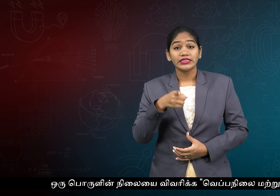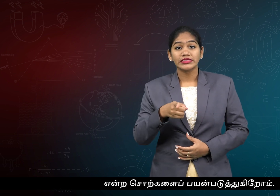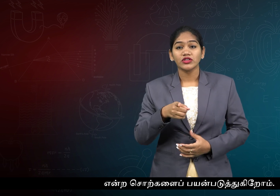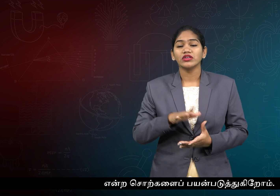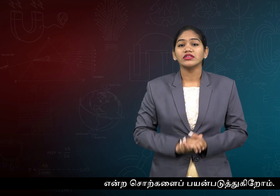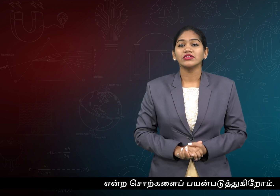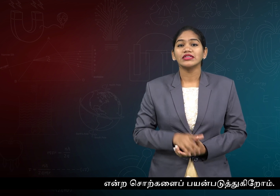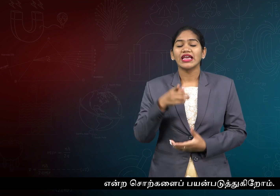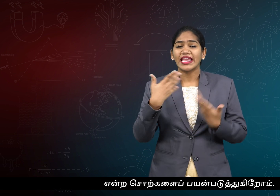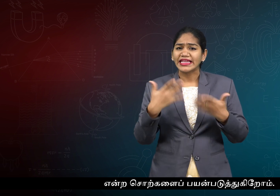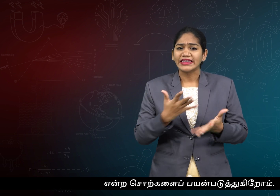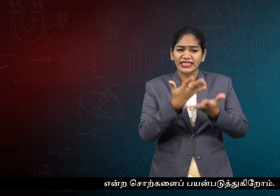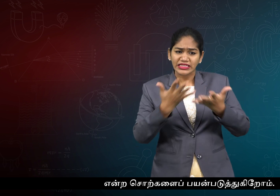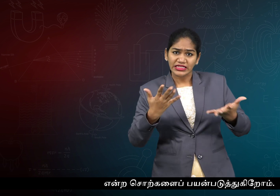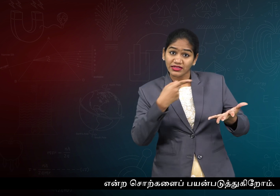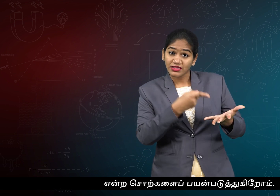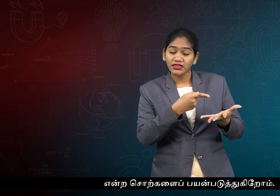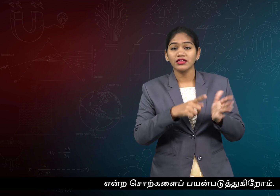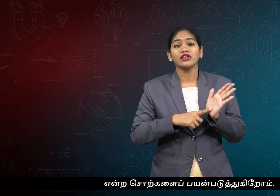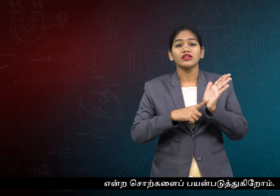என்ற சொற்களை பயன்படுத்துகிறோம்.